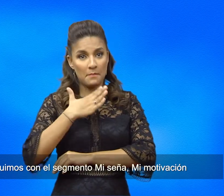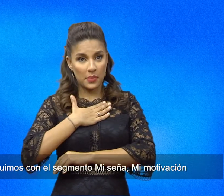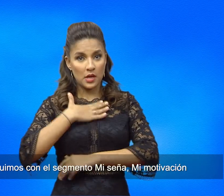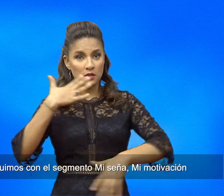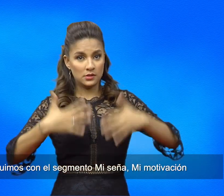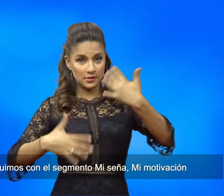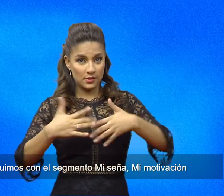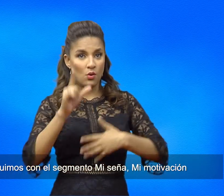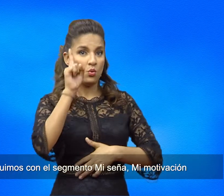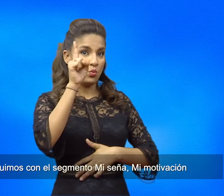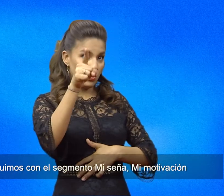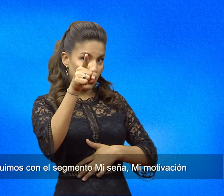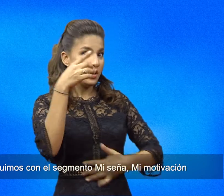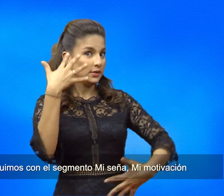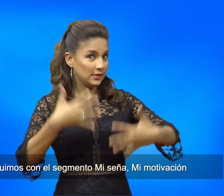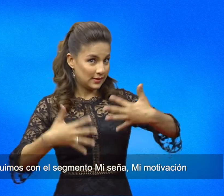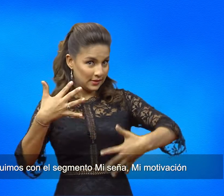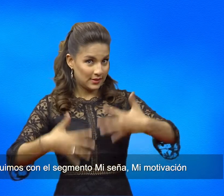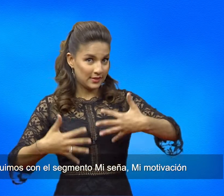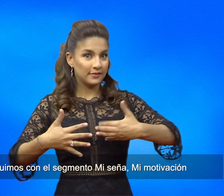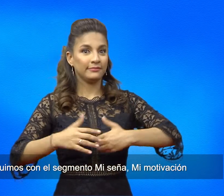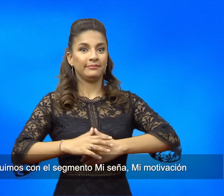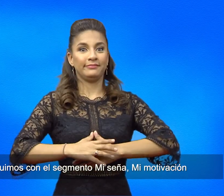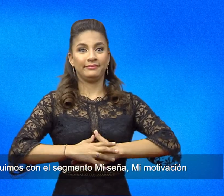me enseña mi motivación